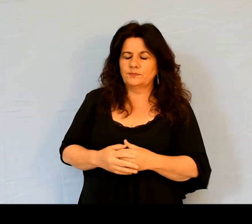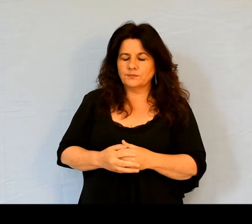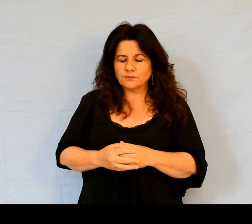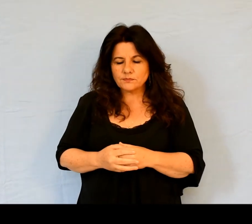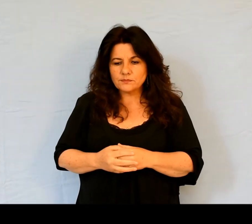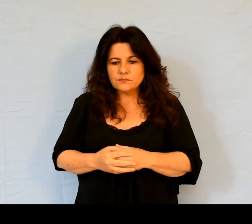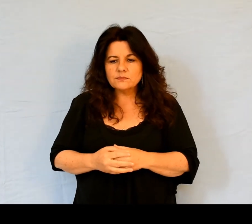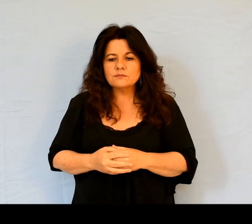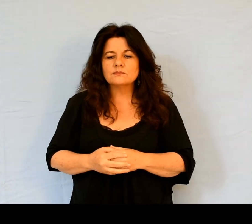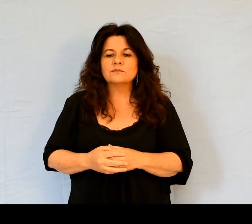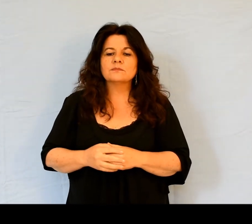Vers la fin de la nuit,